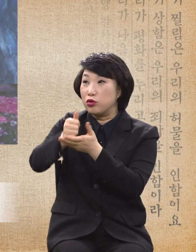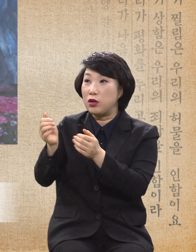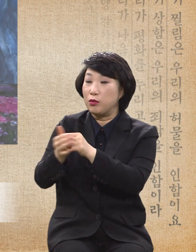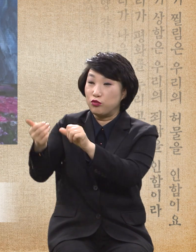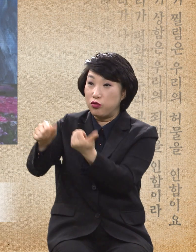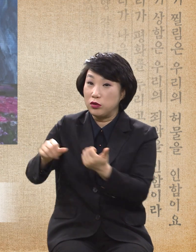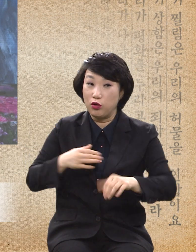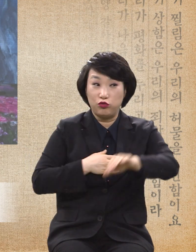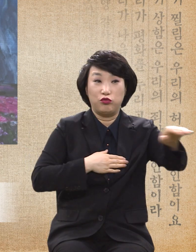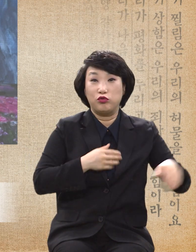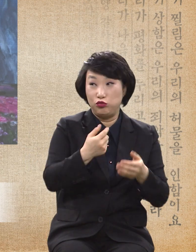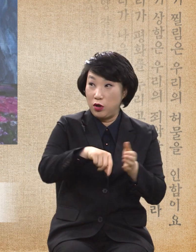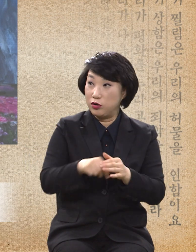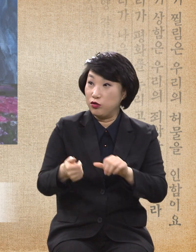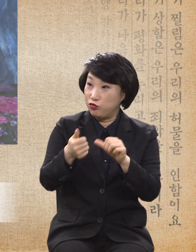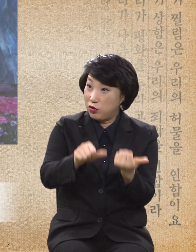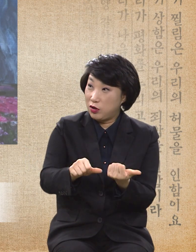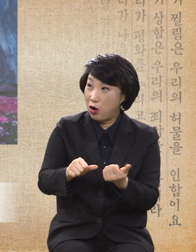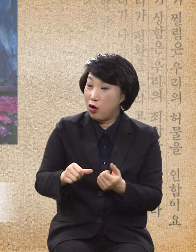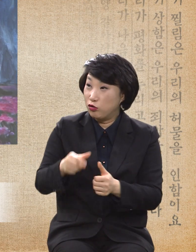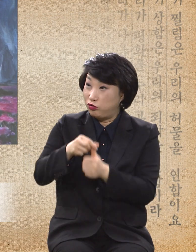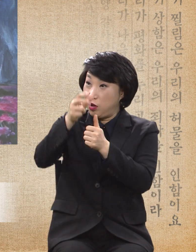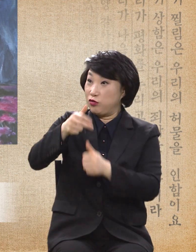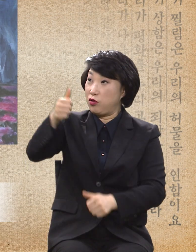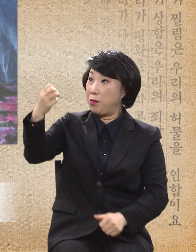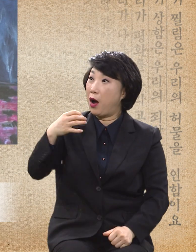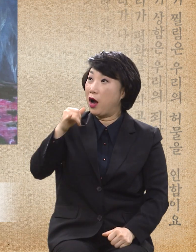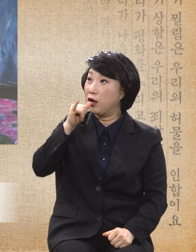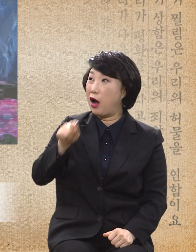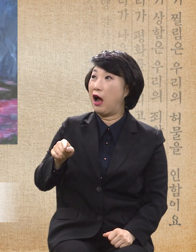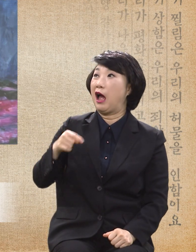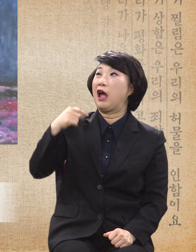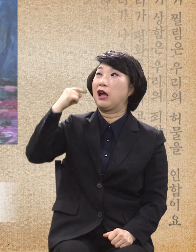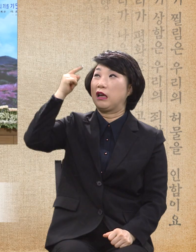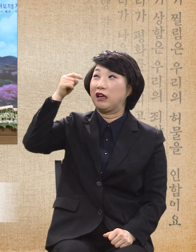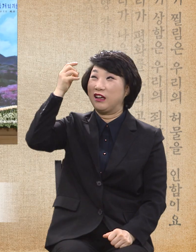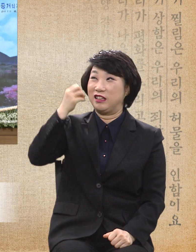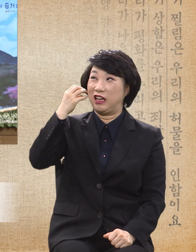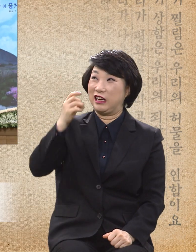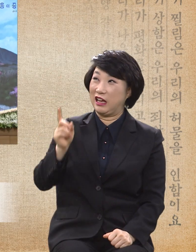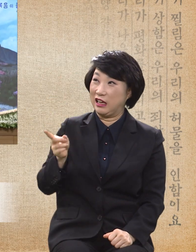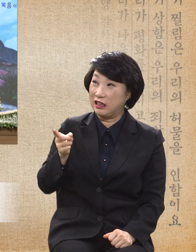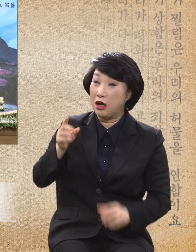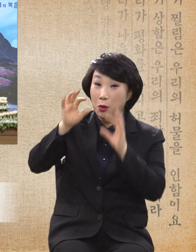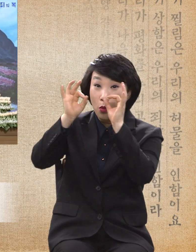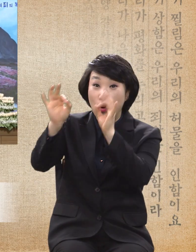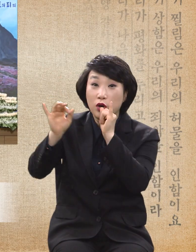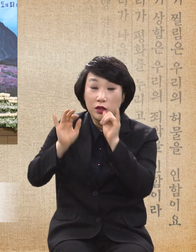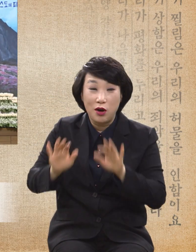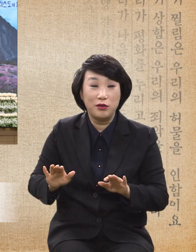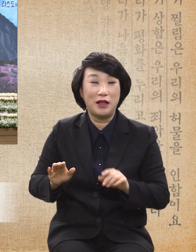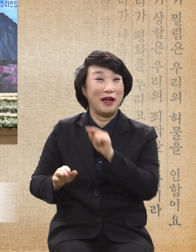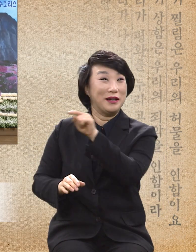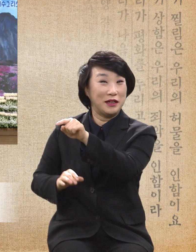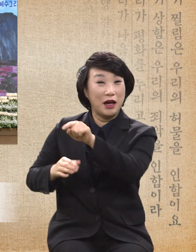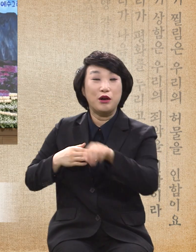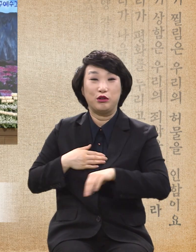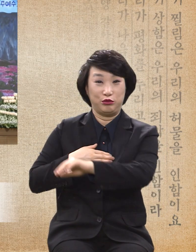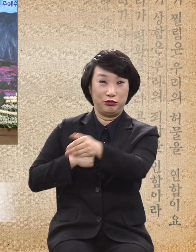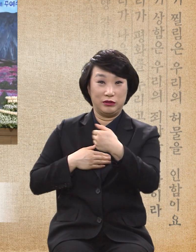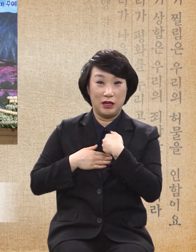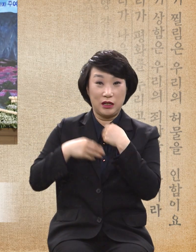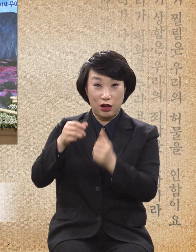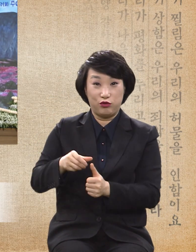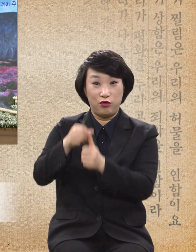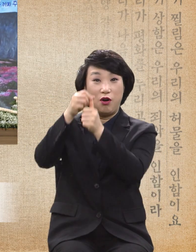우리를 위해 죽었다고 구세주라, 정신없는 것들, 미련한 것들, 이렇게 보이나? 그것은 우리에게